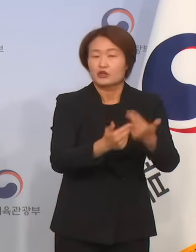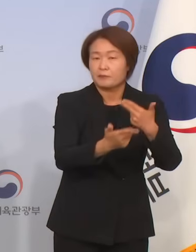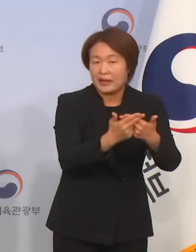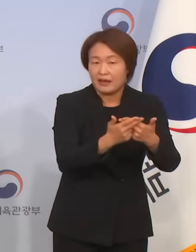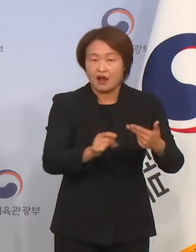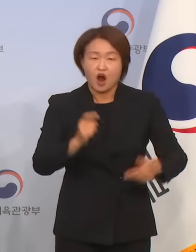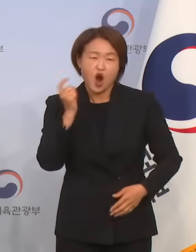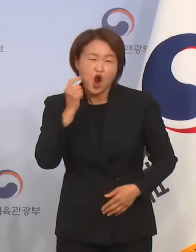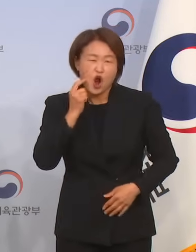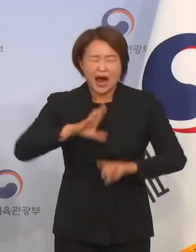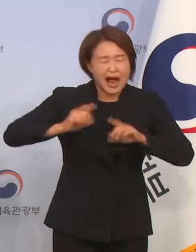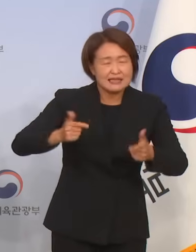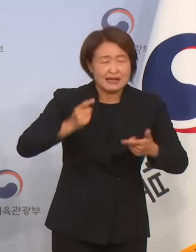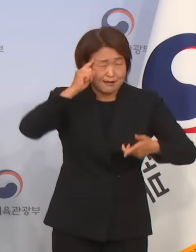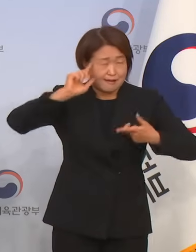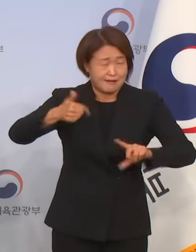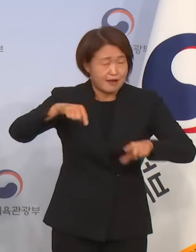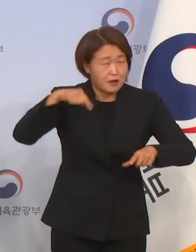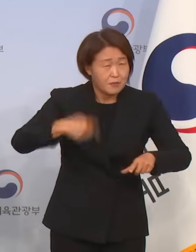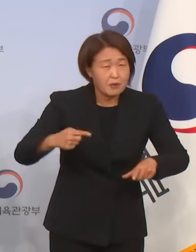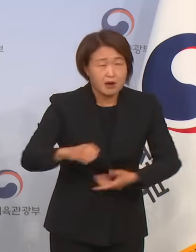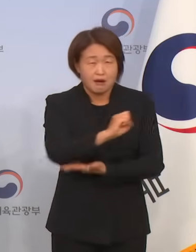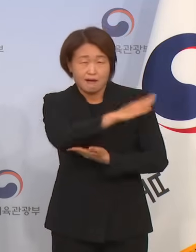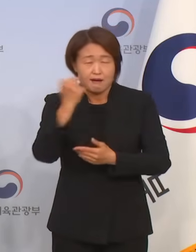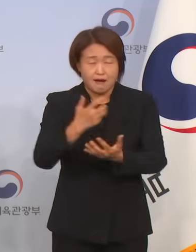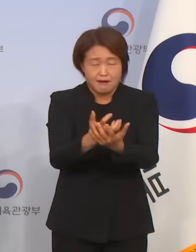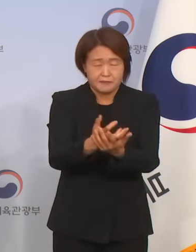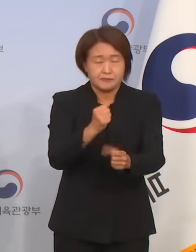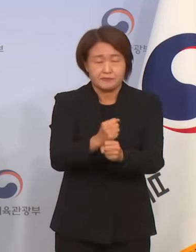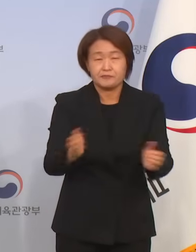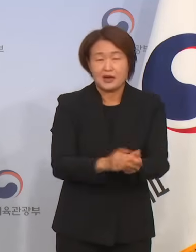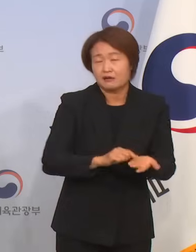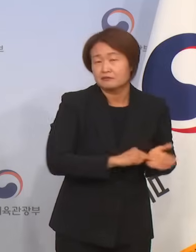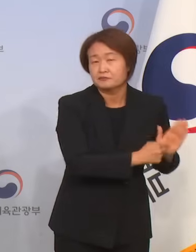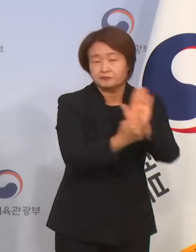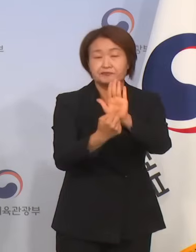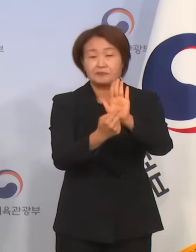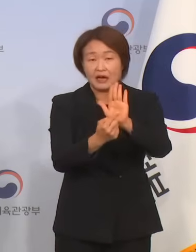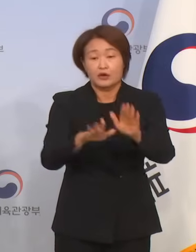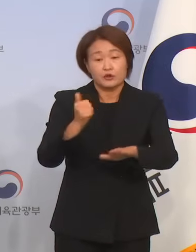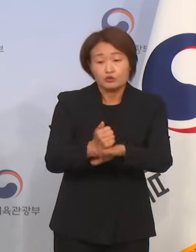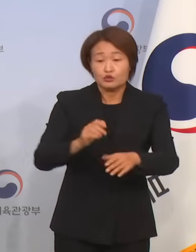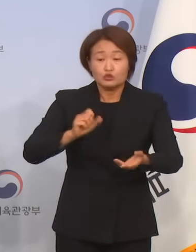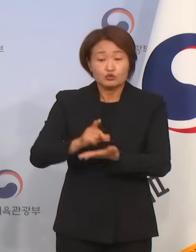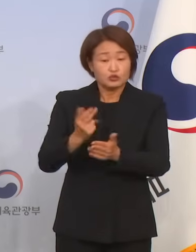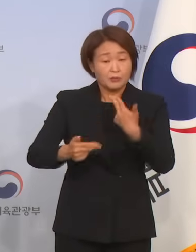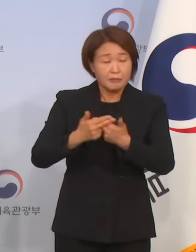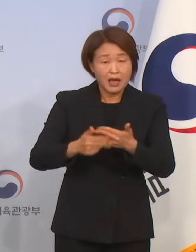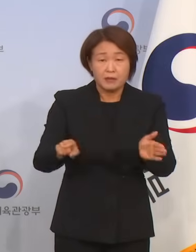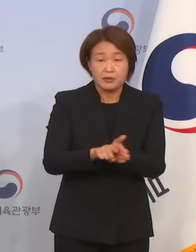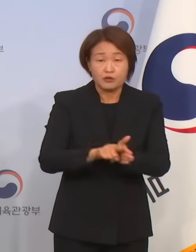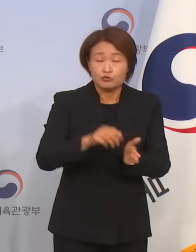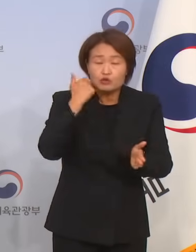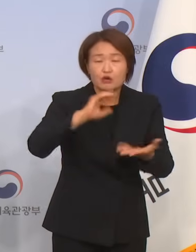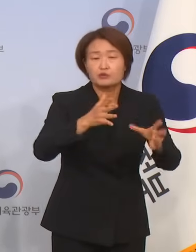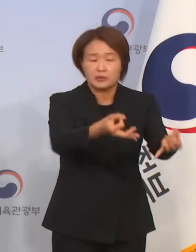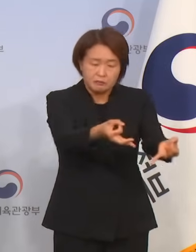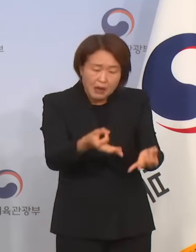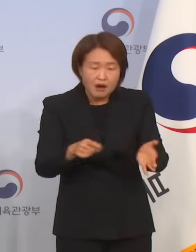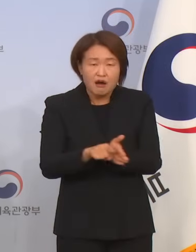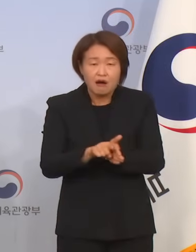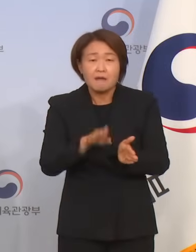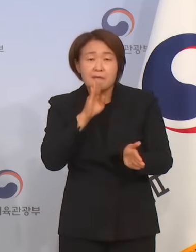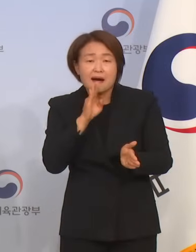허위의 반박 자료와 보도 설명 자료를 배포하여 축구협회를 신뢰하는 국민들을 기만하는 행태를